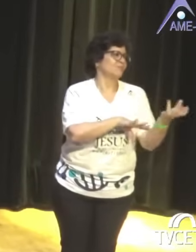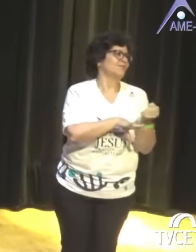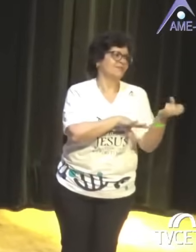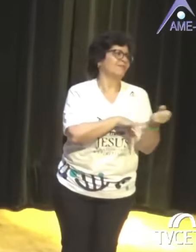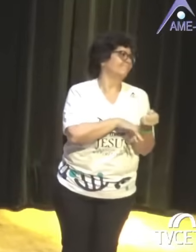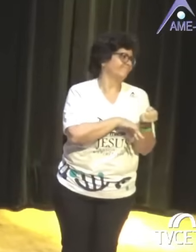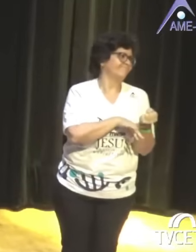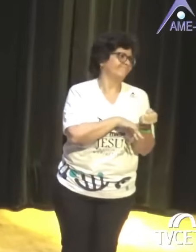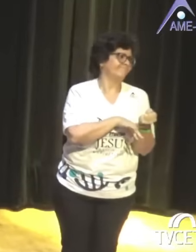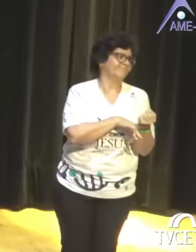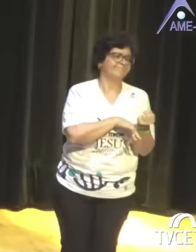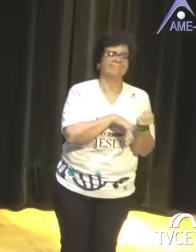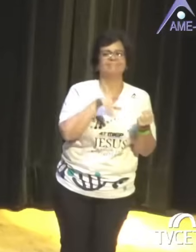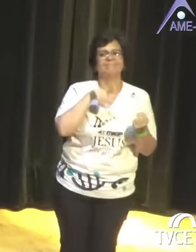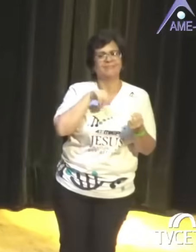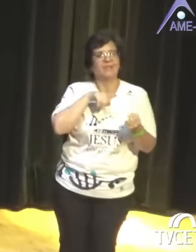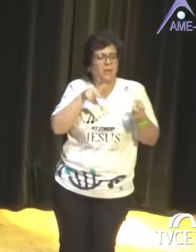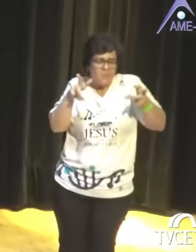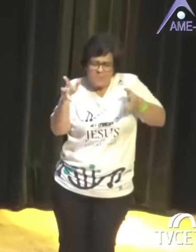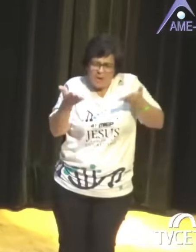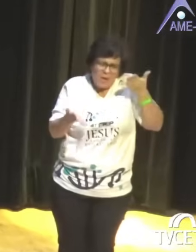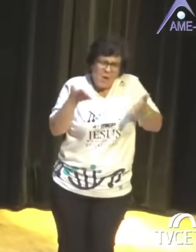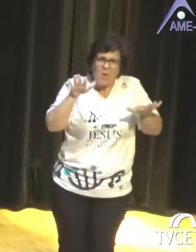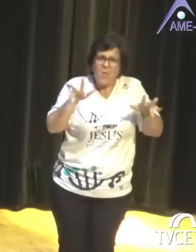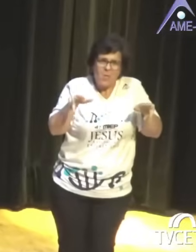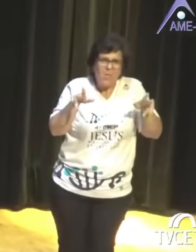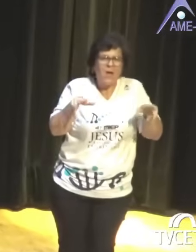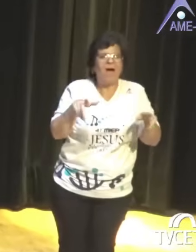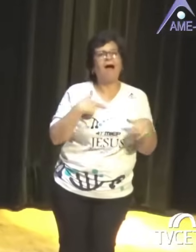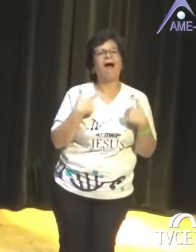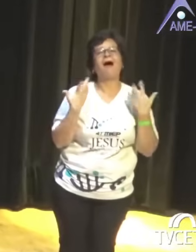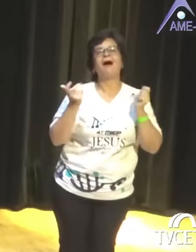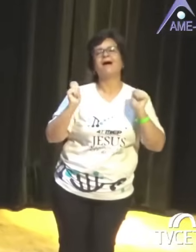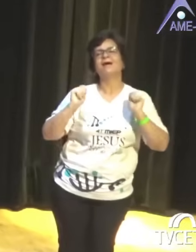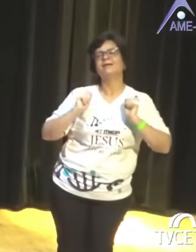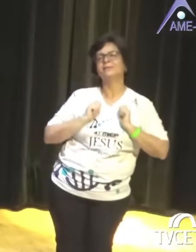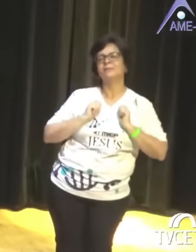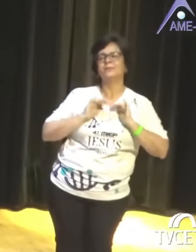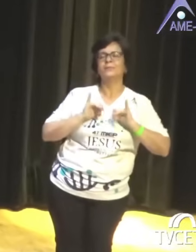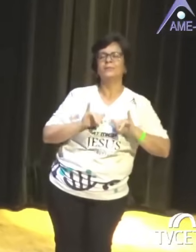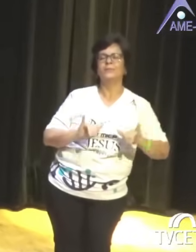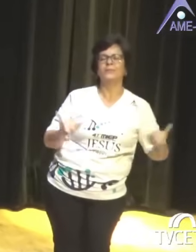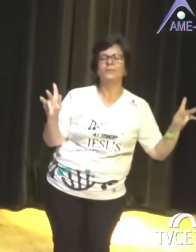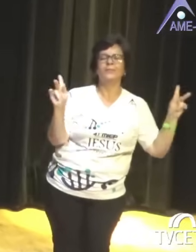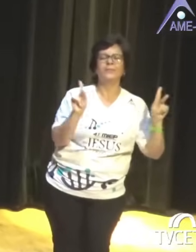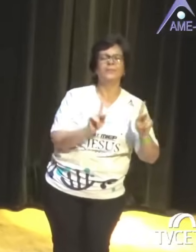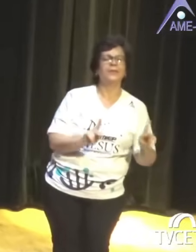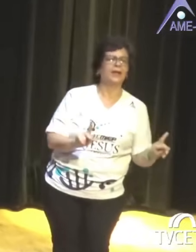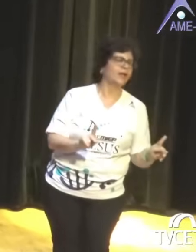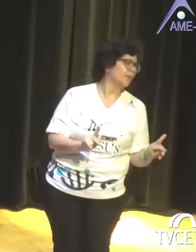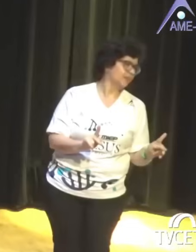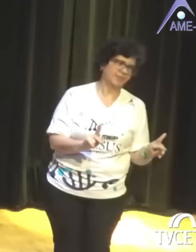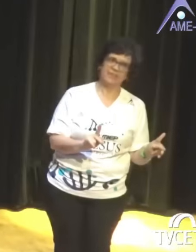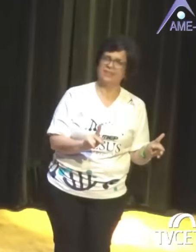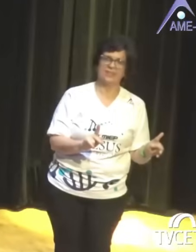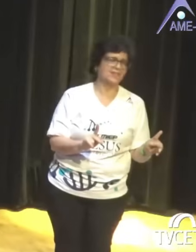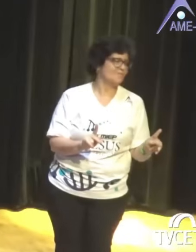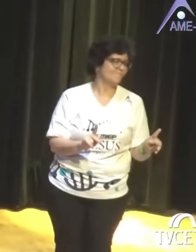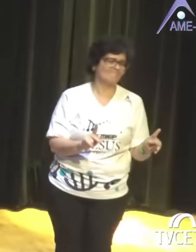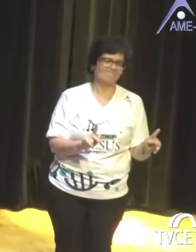aposentar então se você esse negócio de ah Descansou em paz que